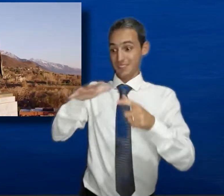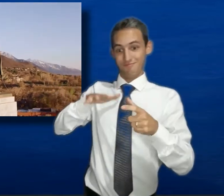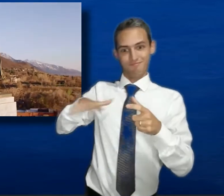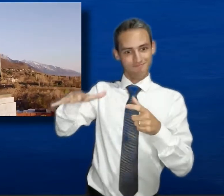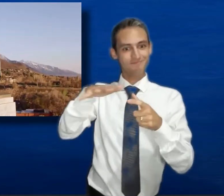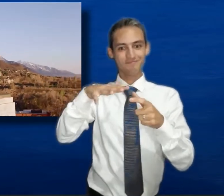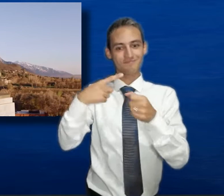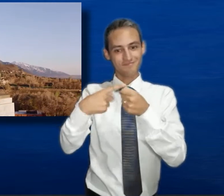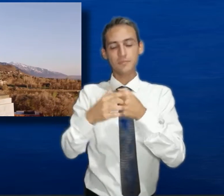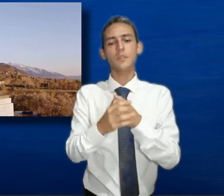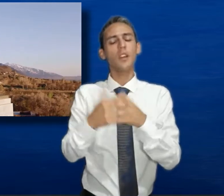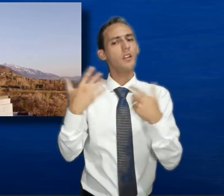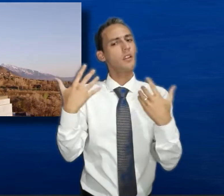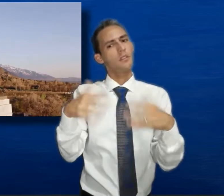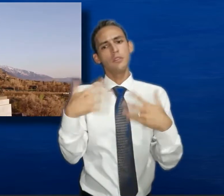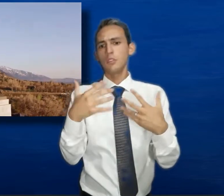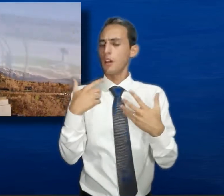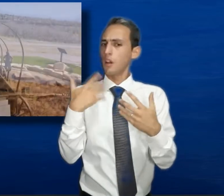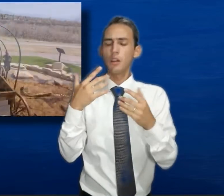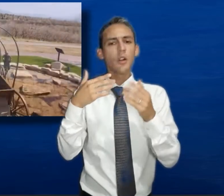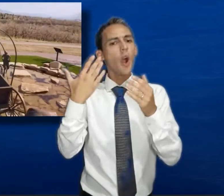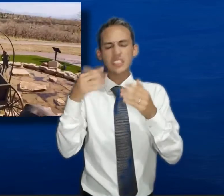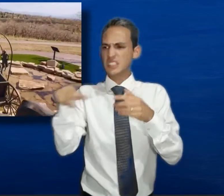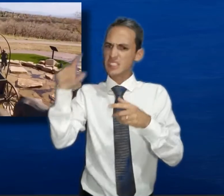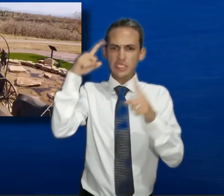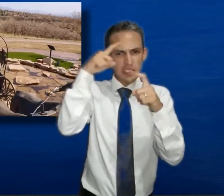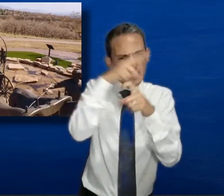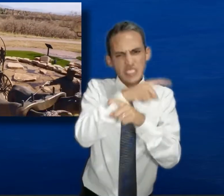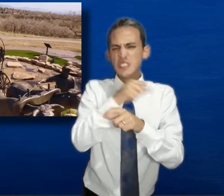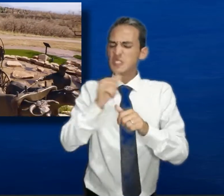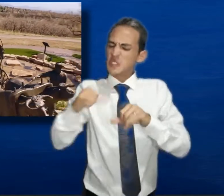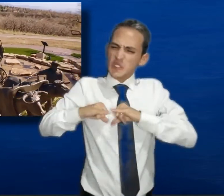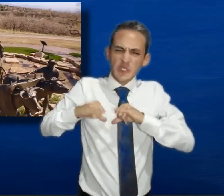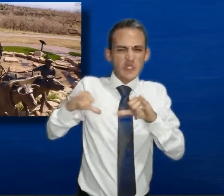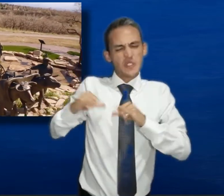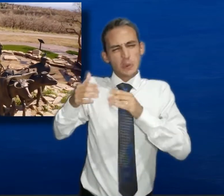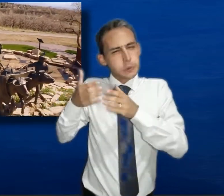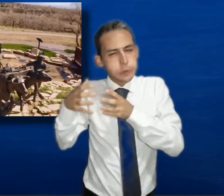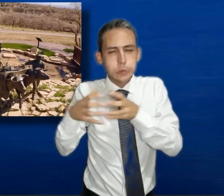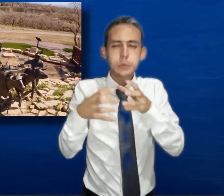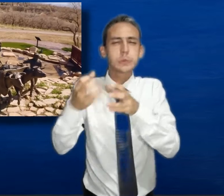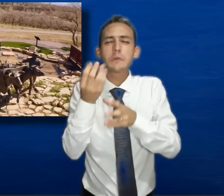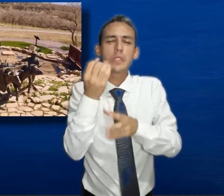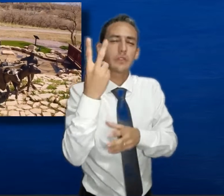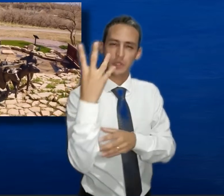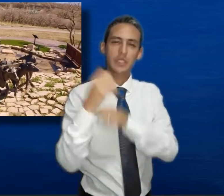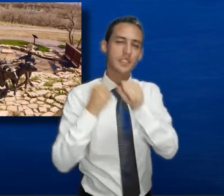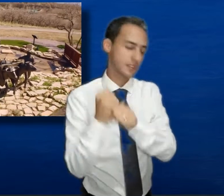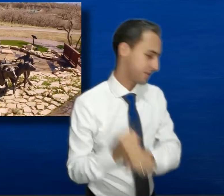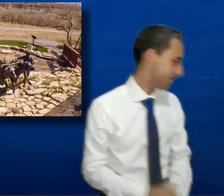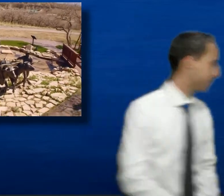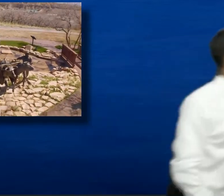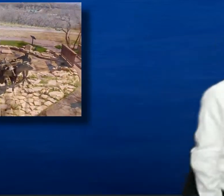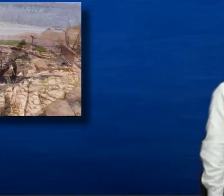ao dizer: "Este é o lugar", após uma árdua jornada com o primeiro grupo de pioneiros há quase